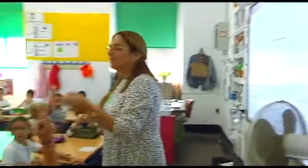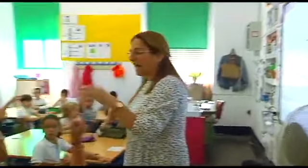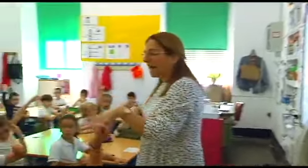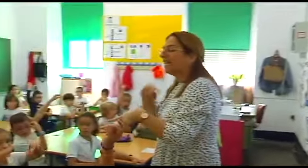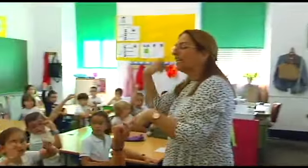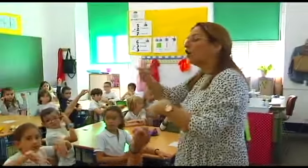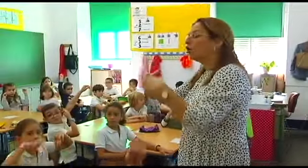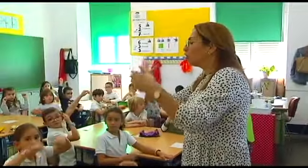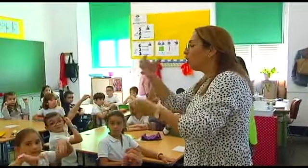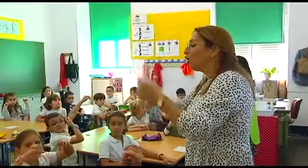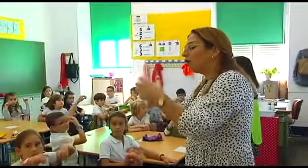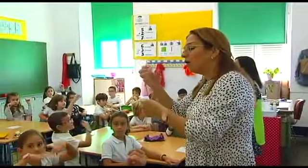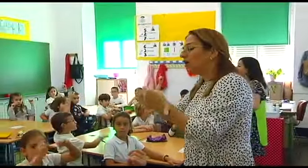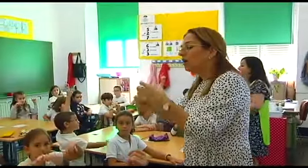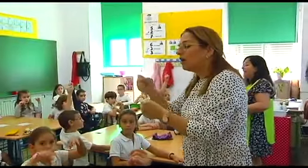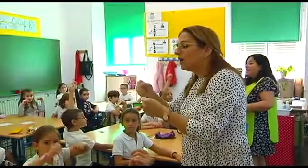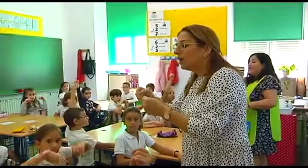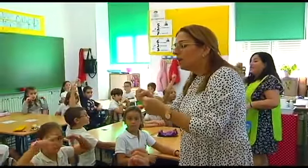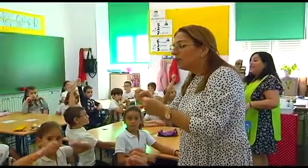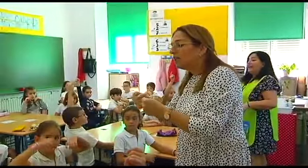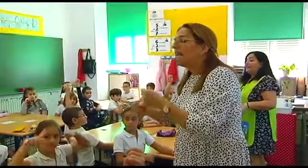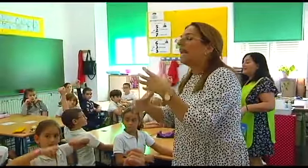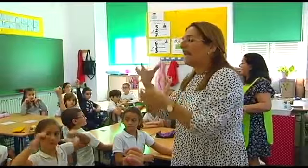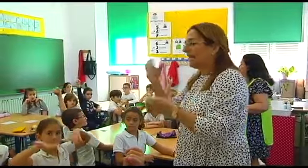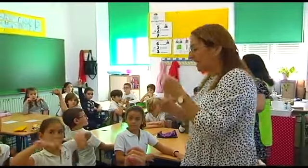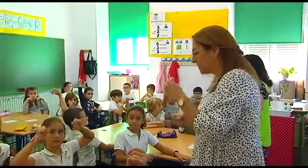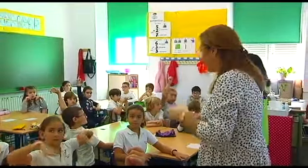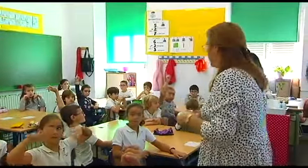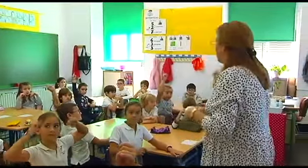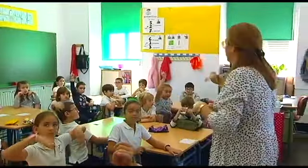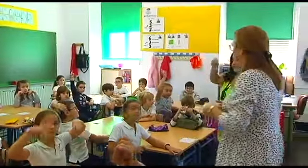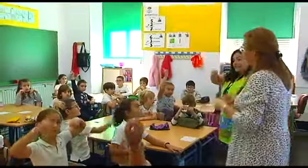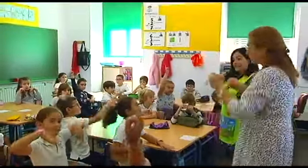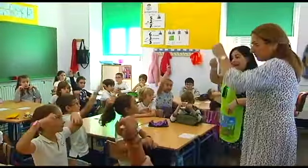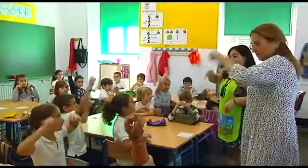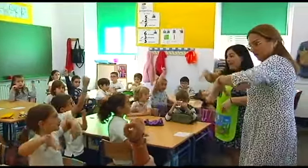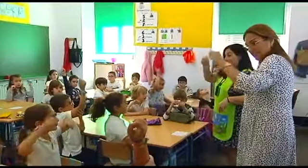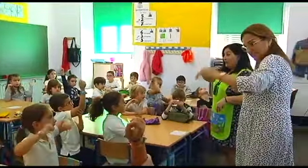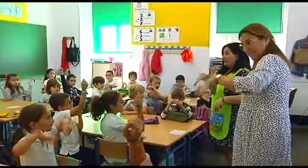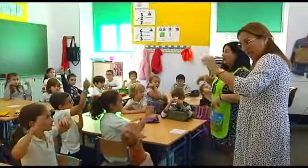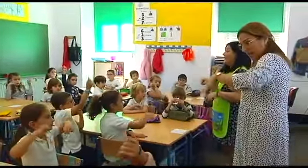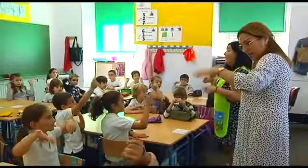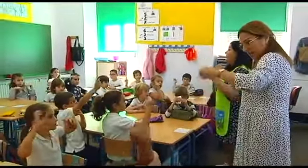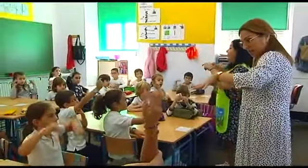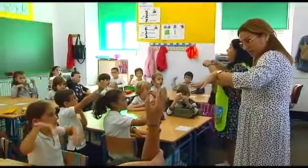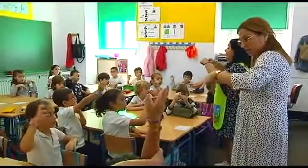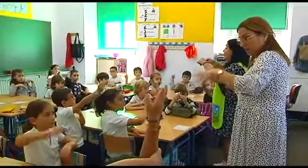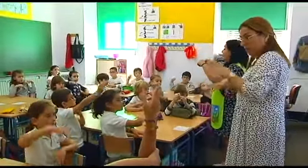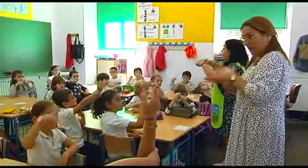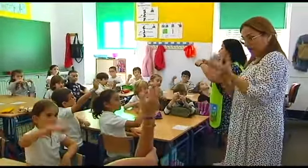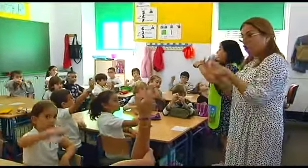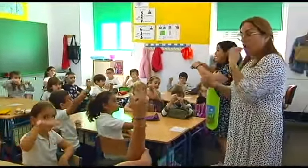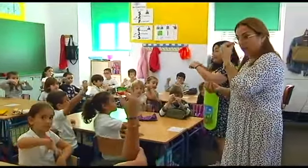Sal. ¿Y lo otro? Sal. La sal. Leche. Mira, sal. Sal. Que te da la fruta, que